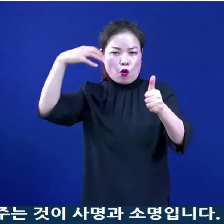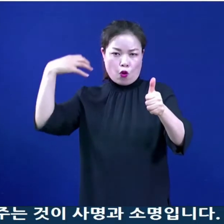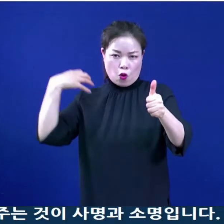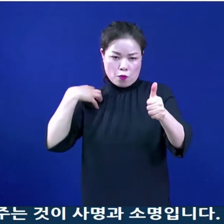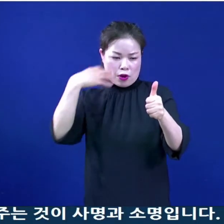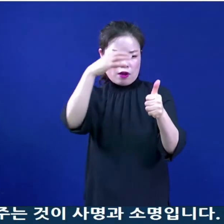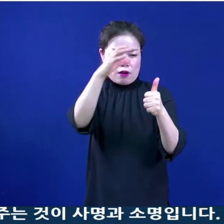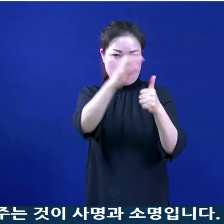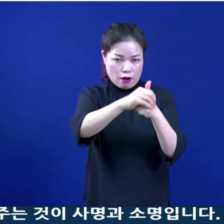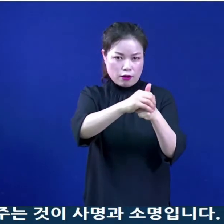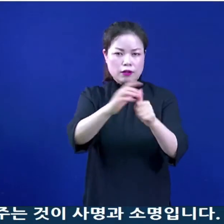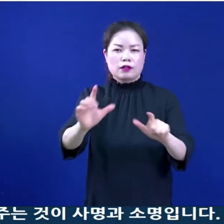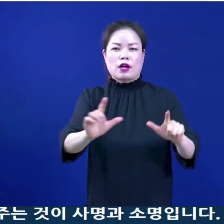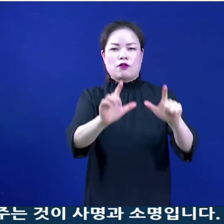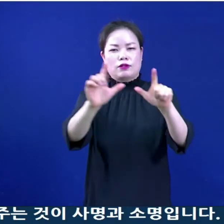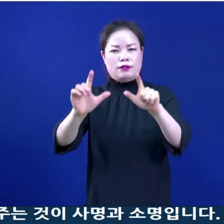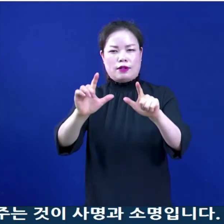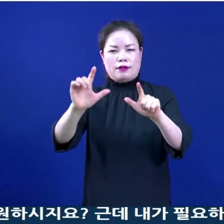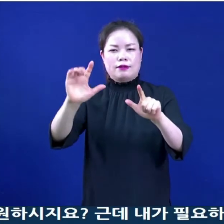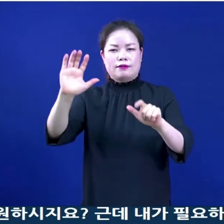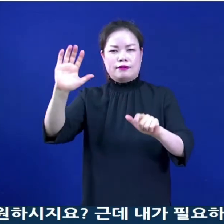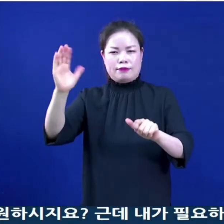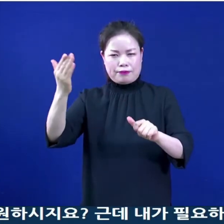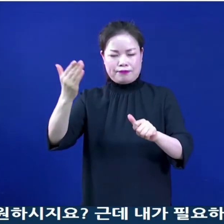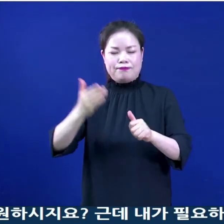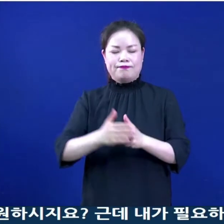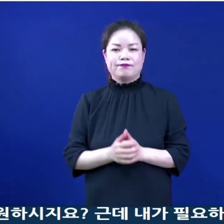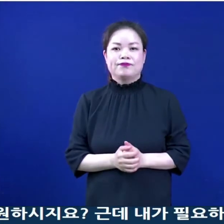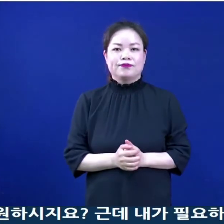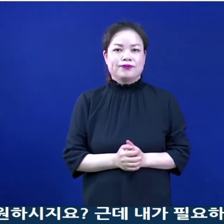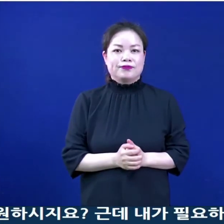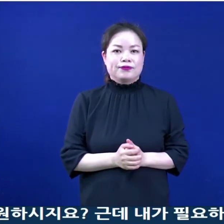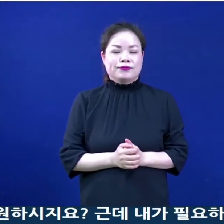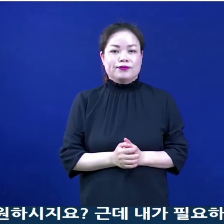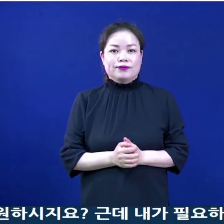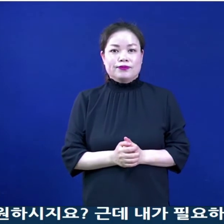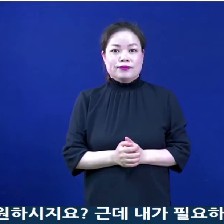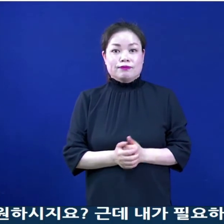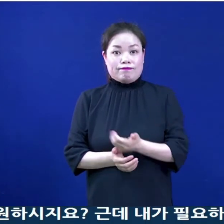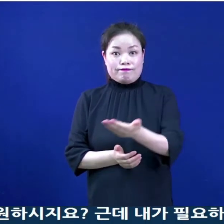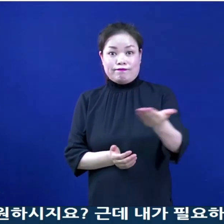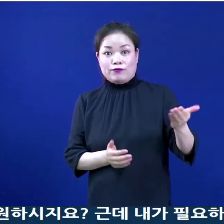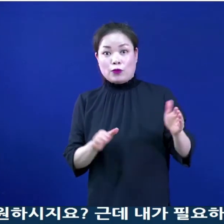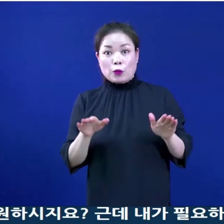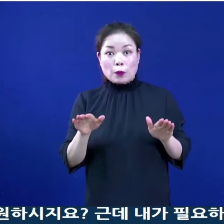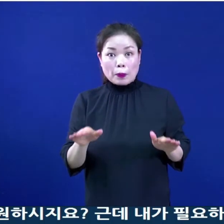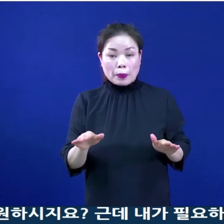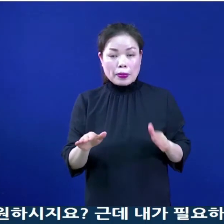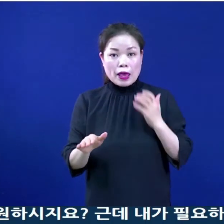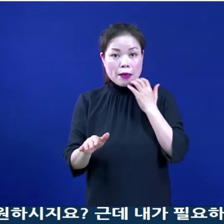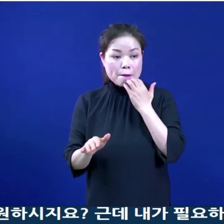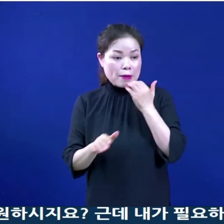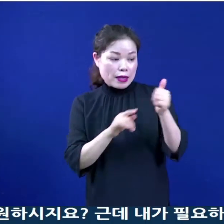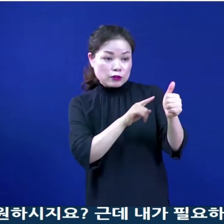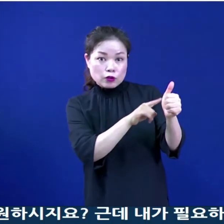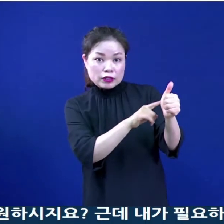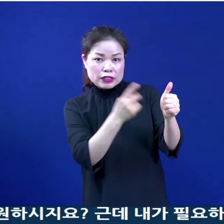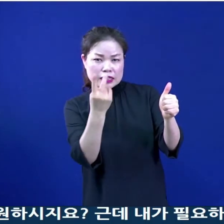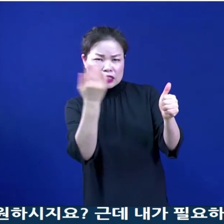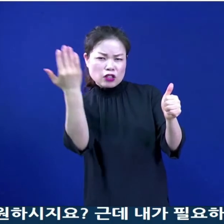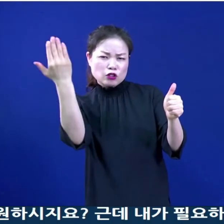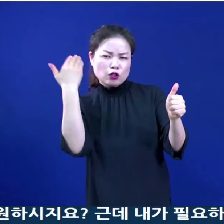사명 가운데 살아야 된다, 이런 뜻이라는 사실입니다. 여러분, 오늘 베드로에게 2000년